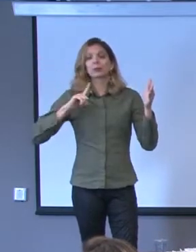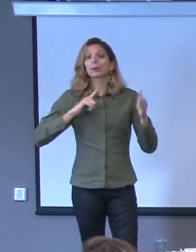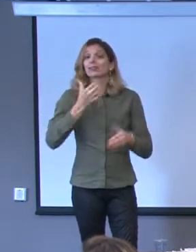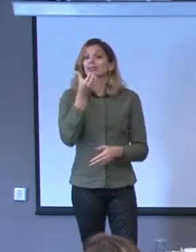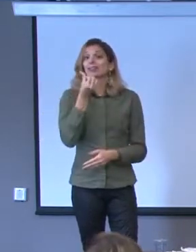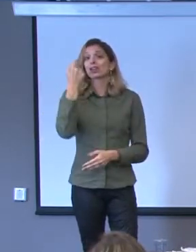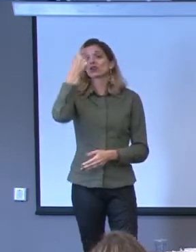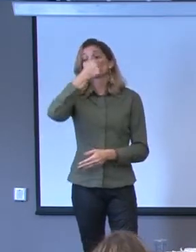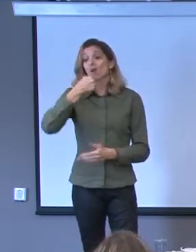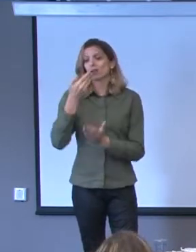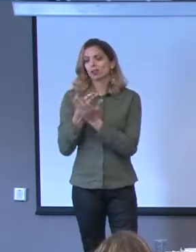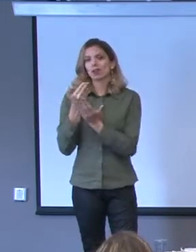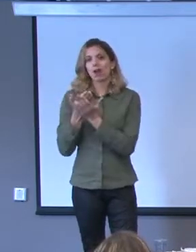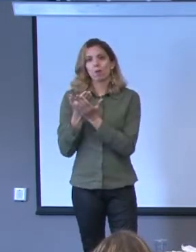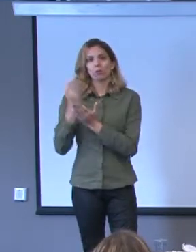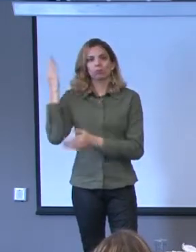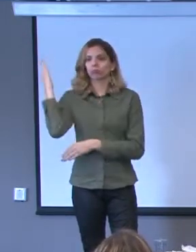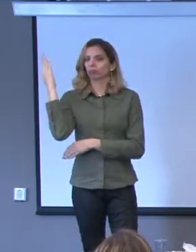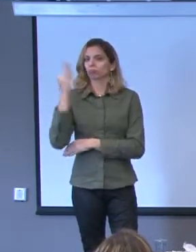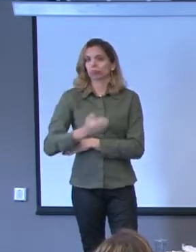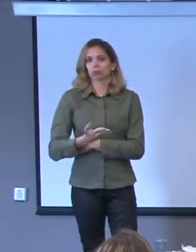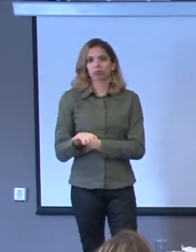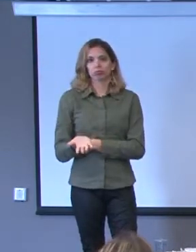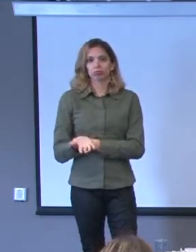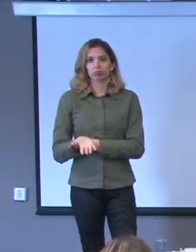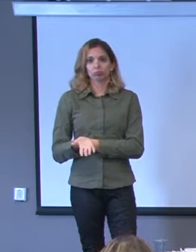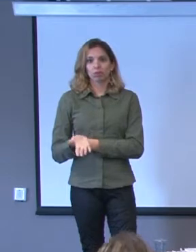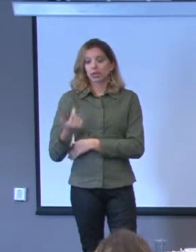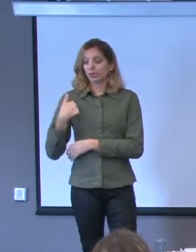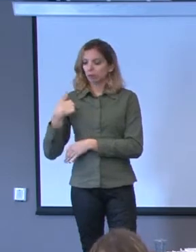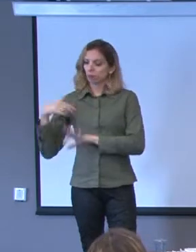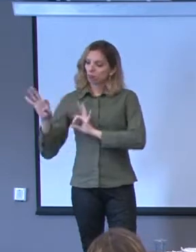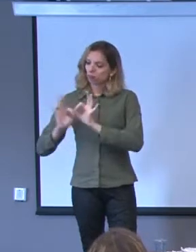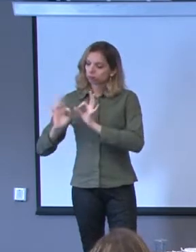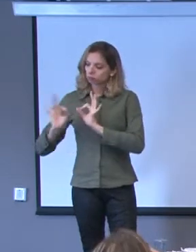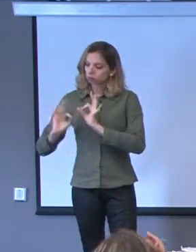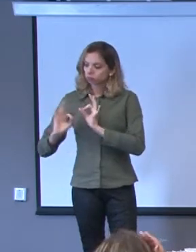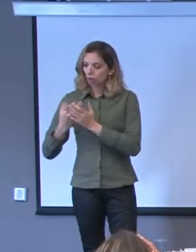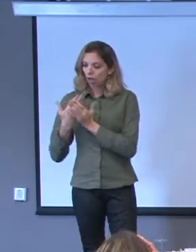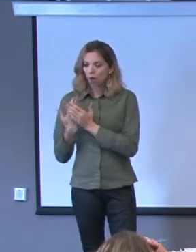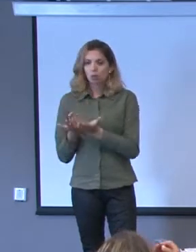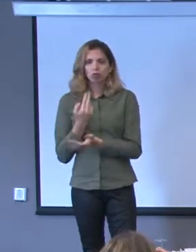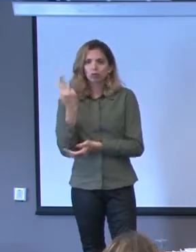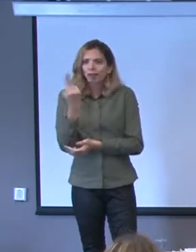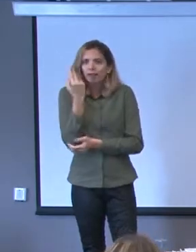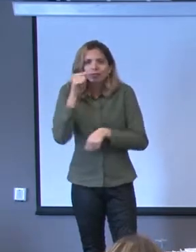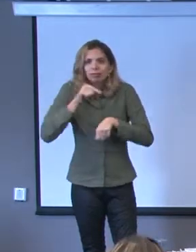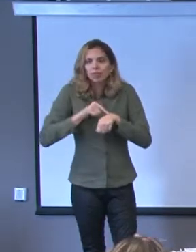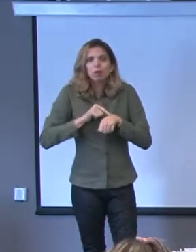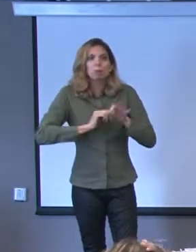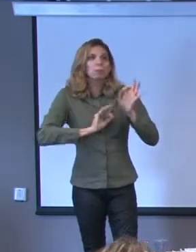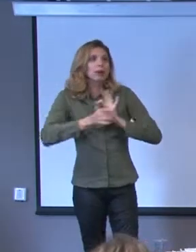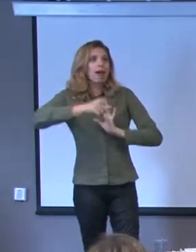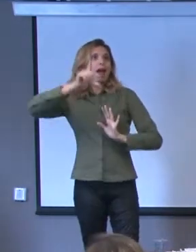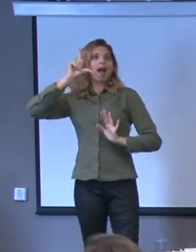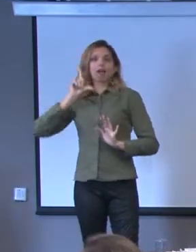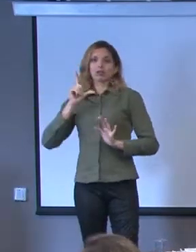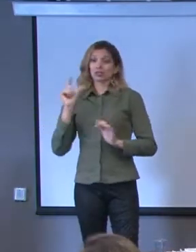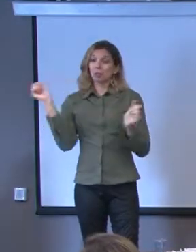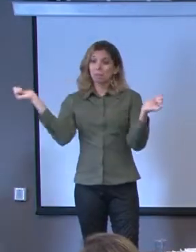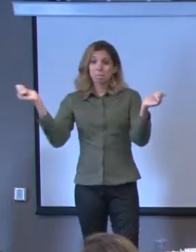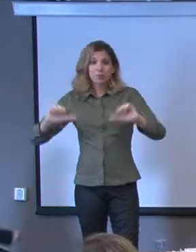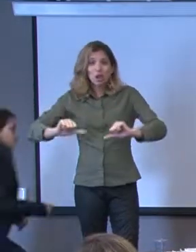6 horas aulas, que é para estar arrumando minhas coisas. Não dá nem para preparar uma aula, muito menos